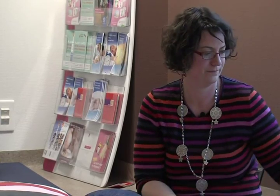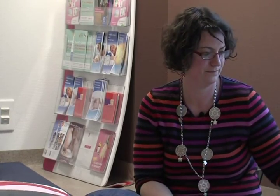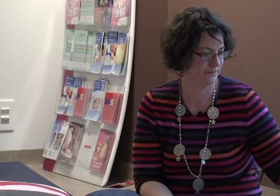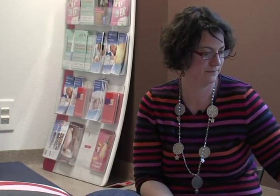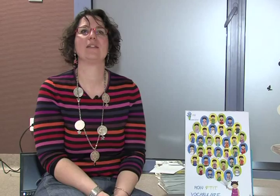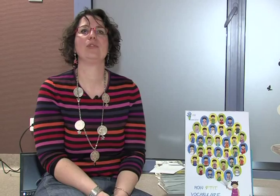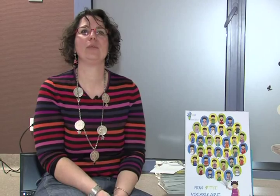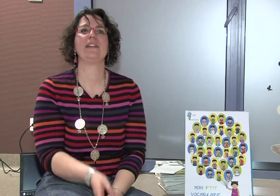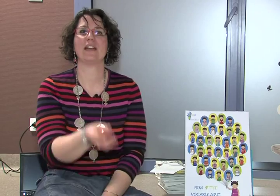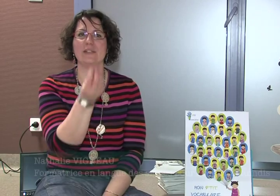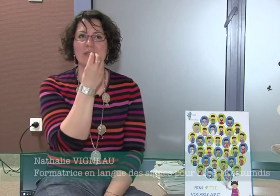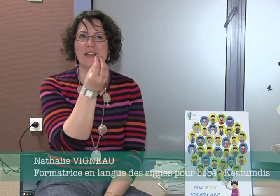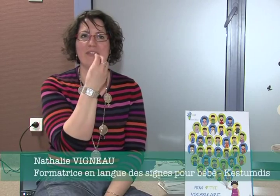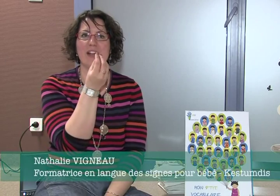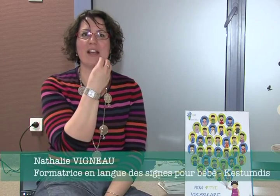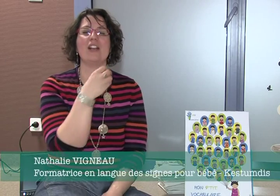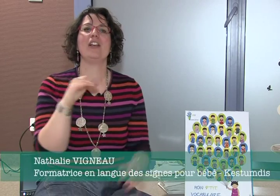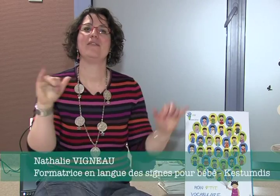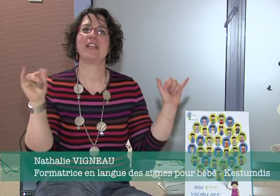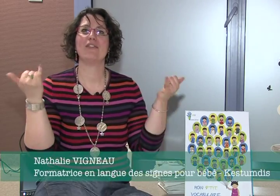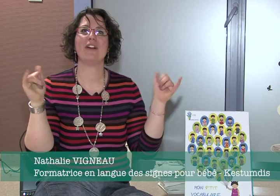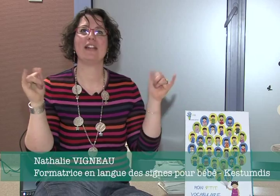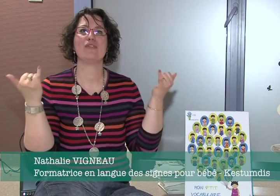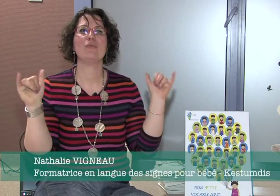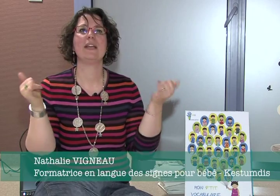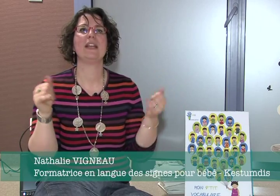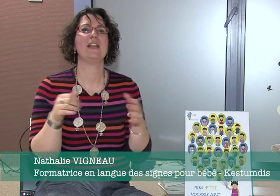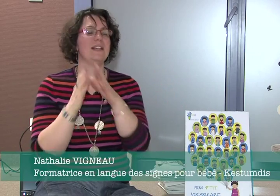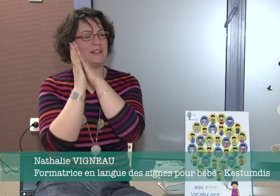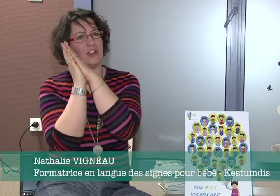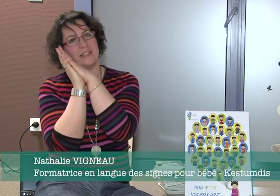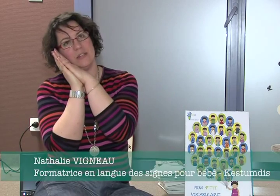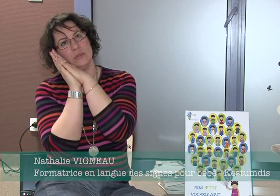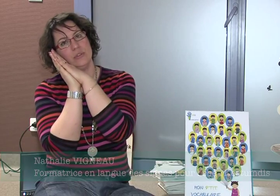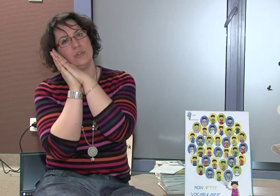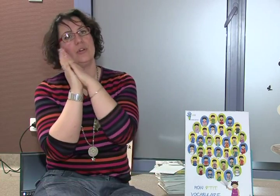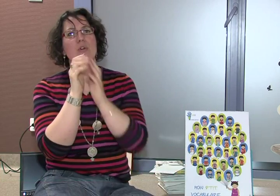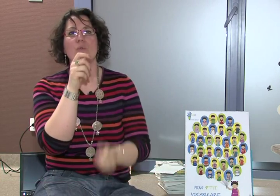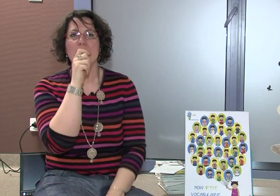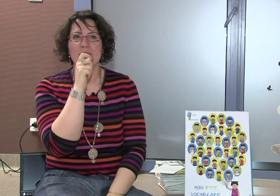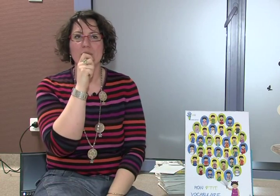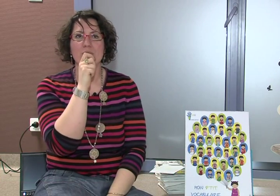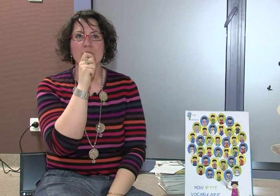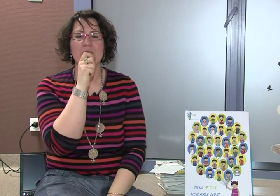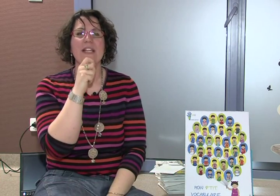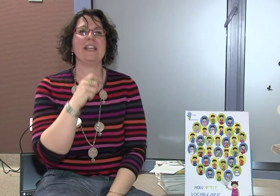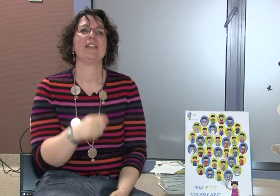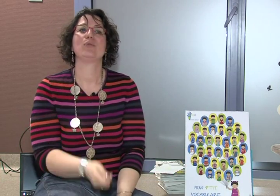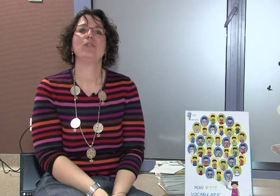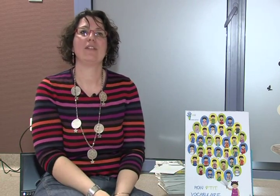On va par exemple lui dire, est-ce que tu as faim? Viens, on va aller jouer. C'est l'heure d'aller au dodo. Où est ton doudou? Et du coup,